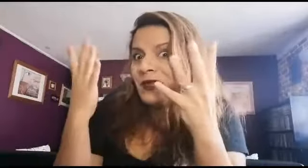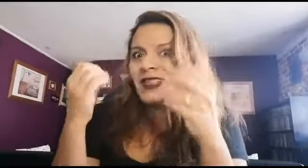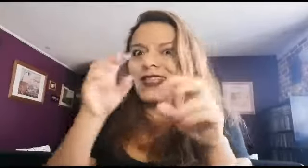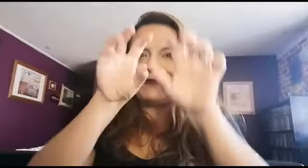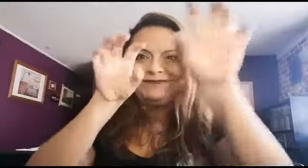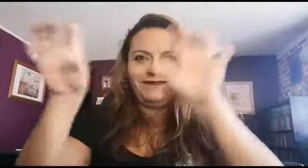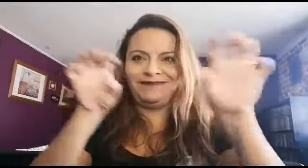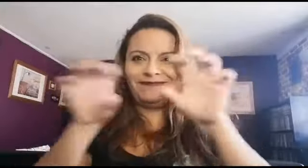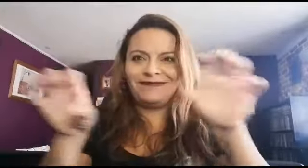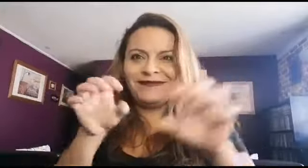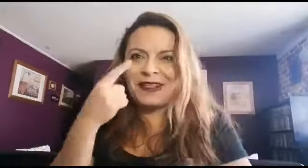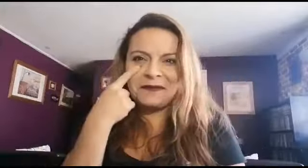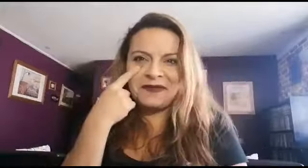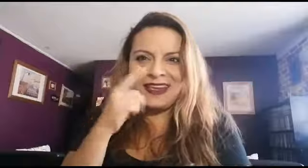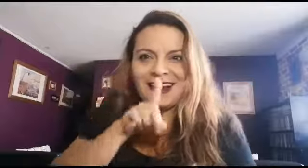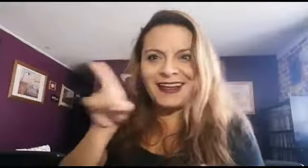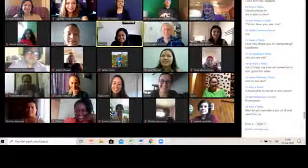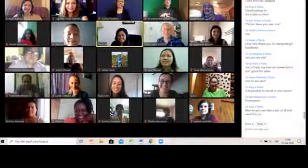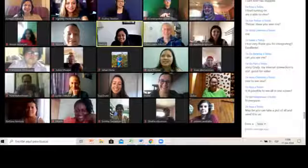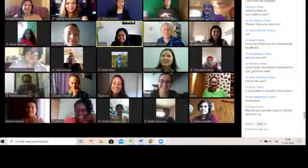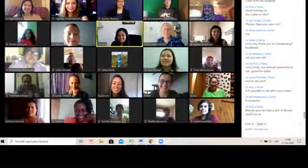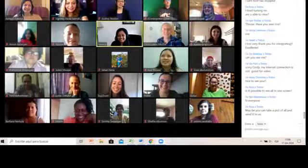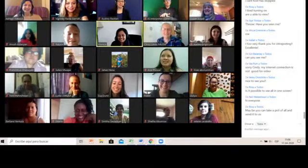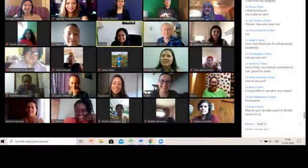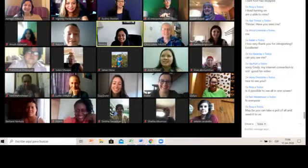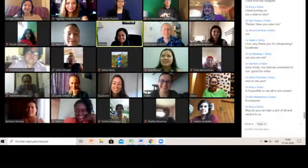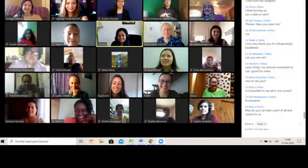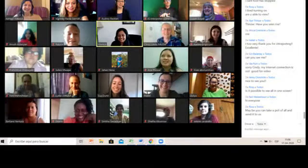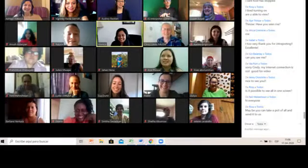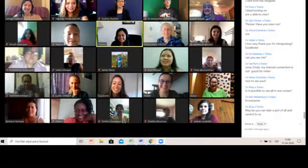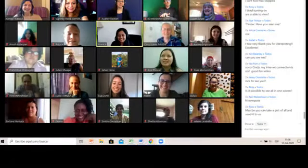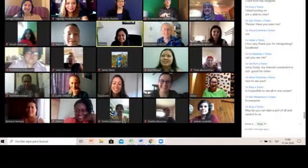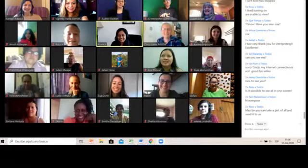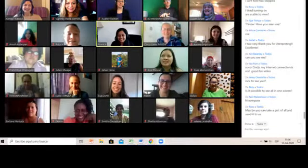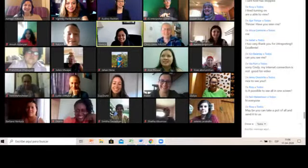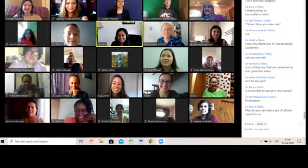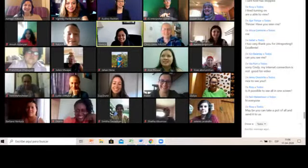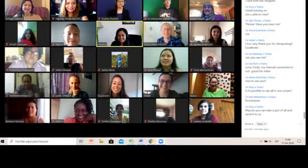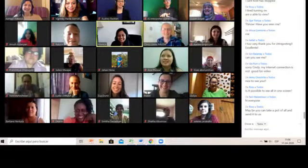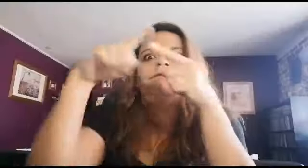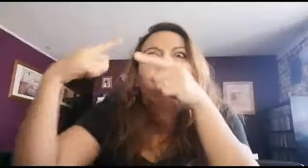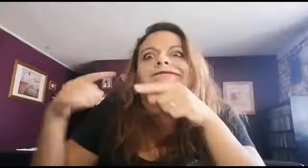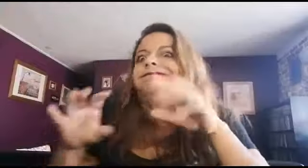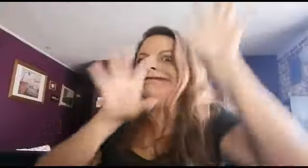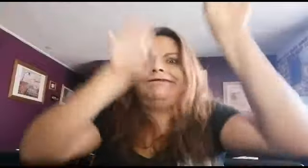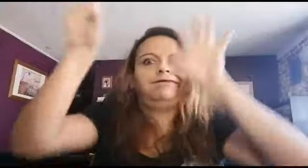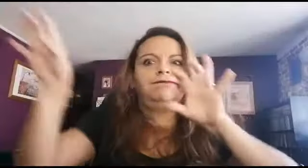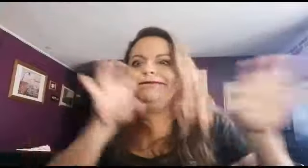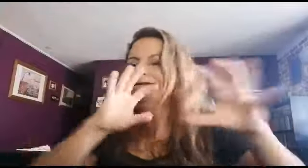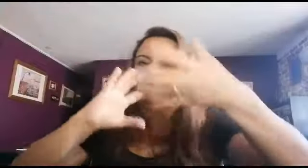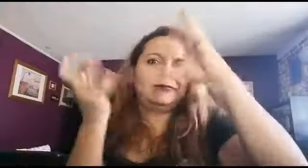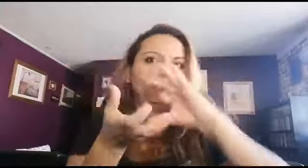temática quedé sorprendida al ver las distintas amigas se muestra una foto rápida de